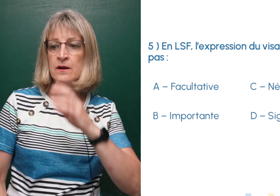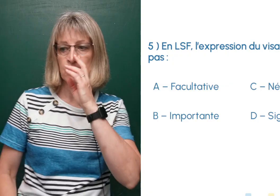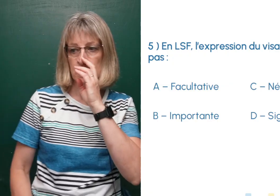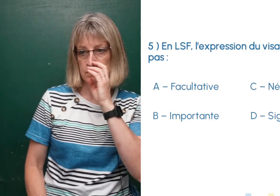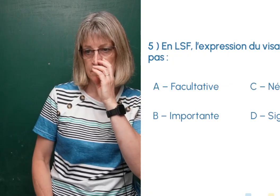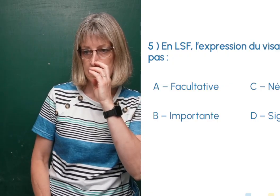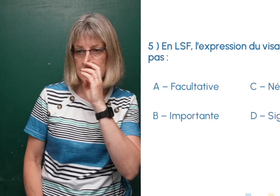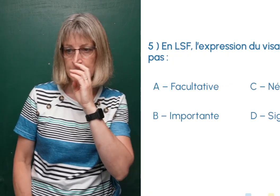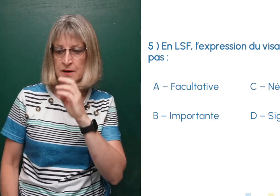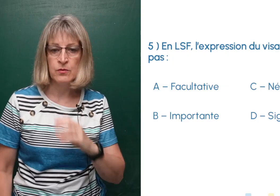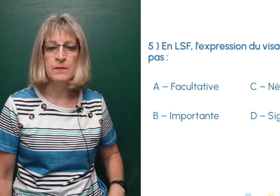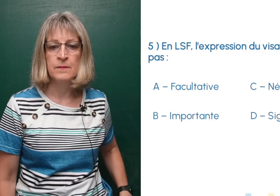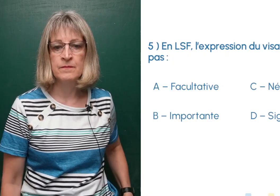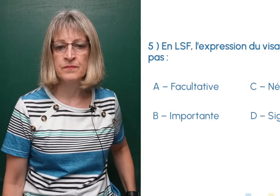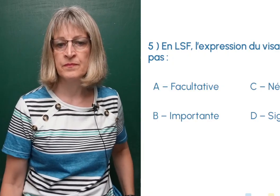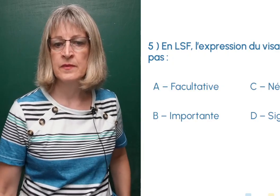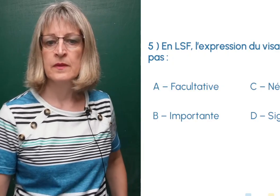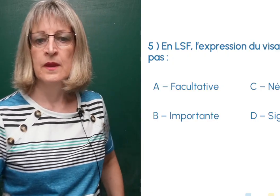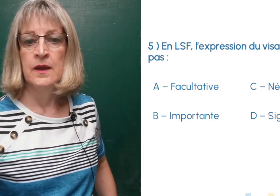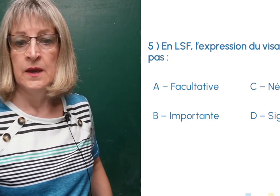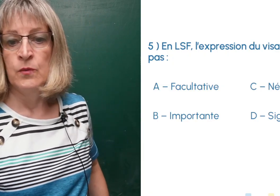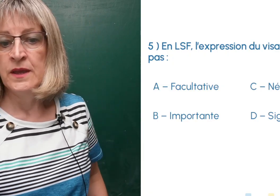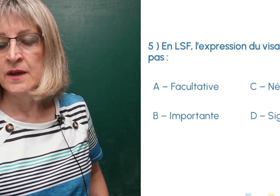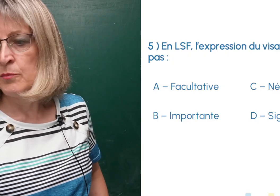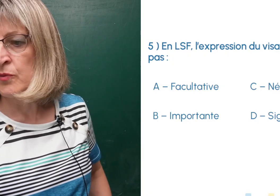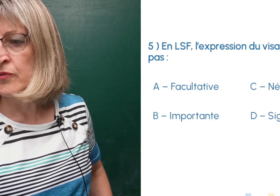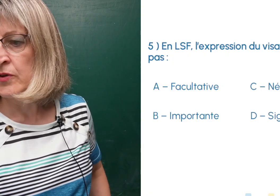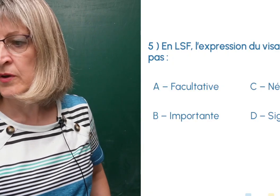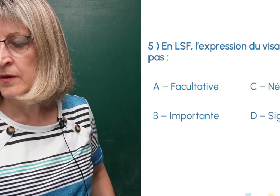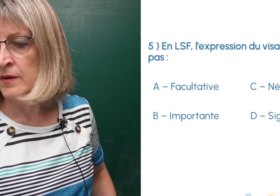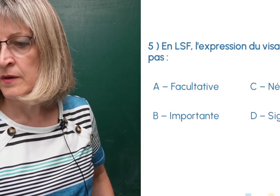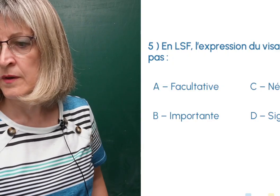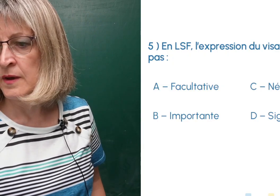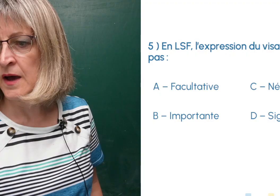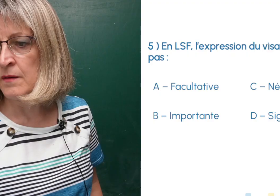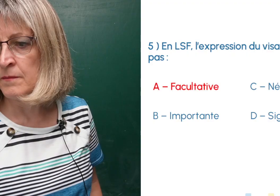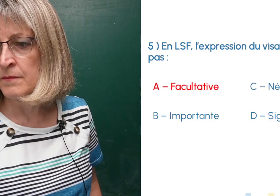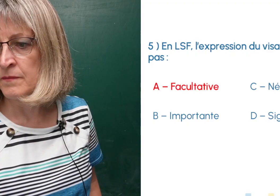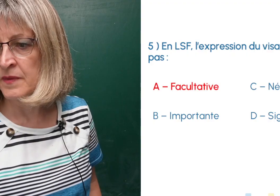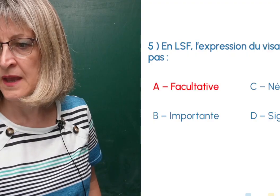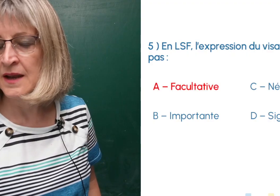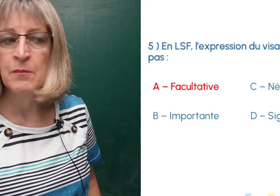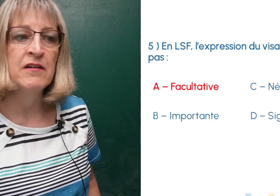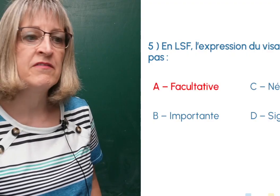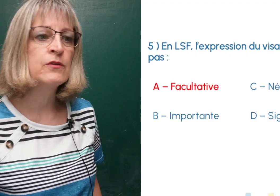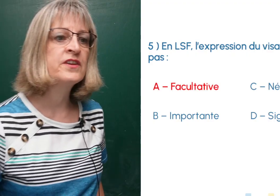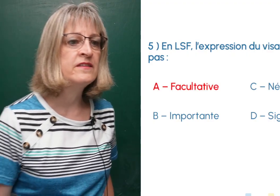quoi? Elle n'est pas quoi? Oui, réponse A. Elle n'est pas facultative, c'est pas